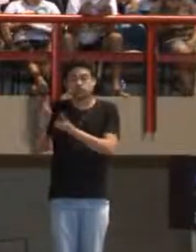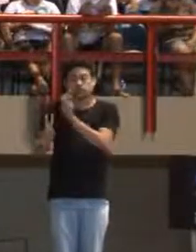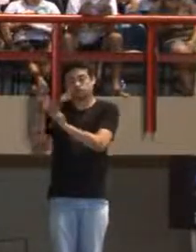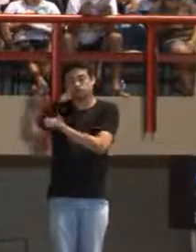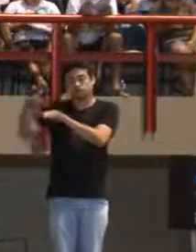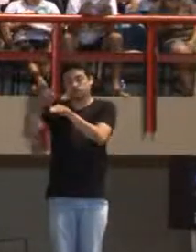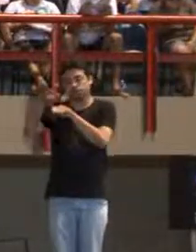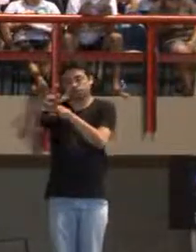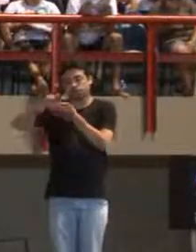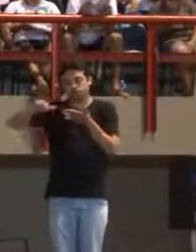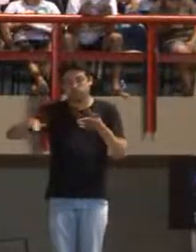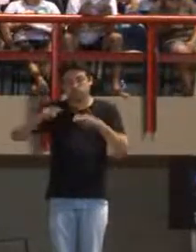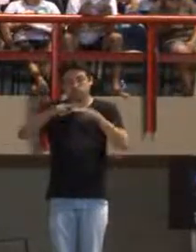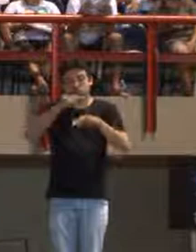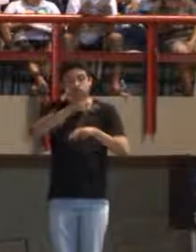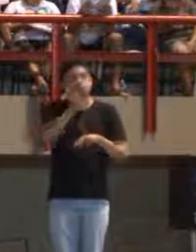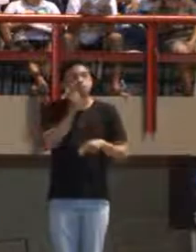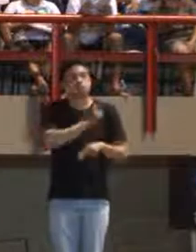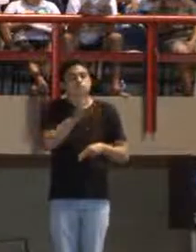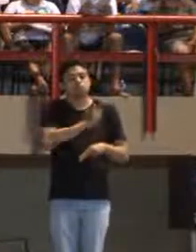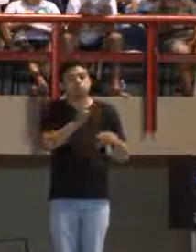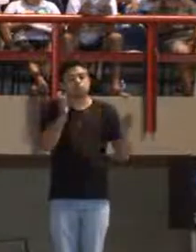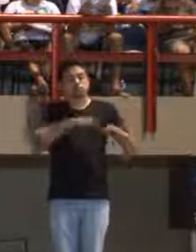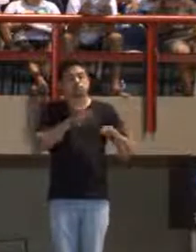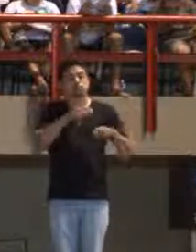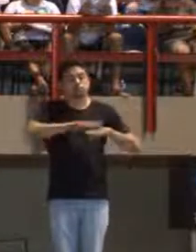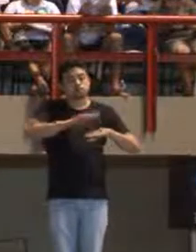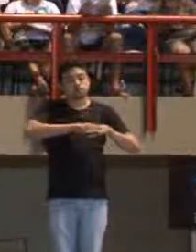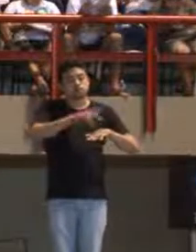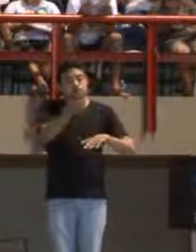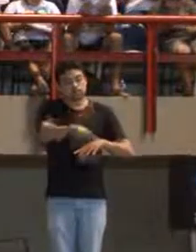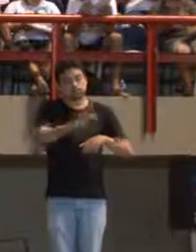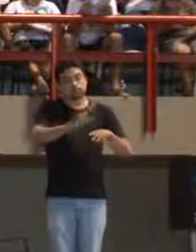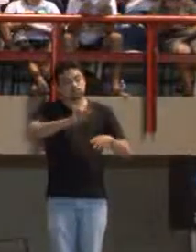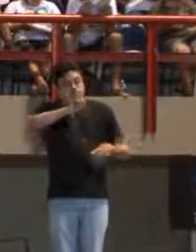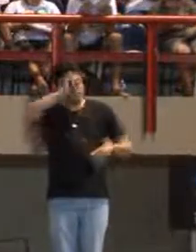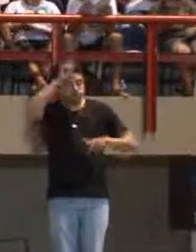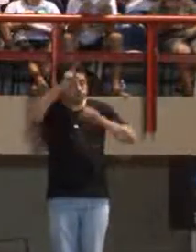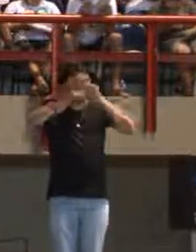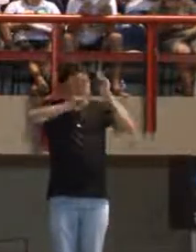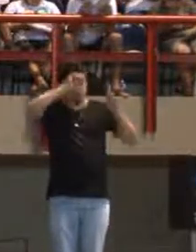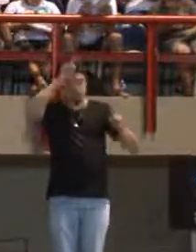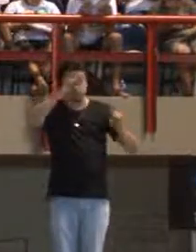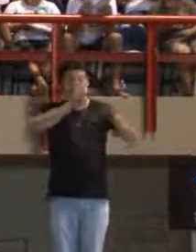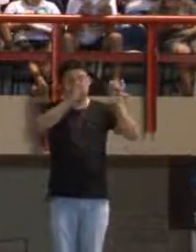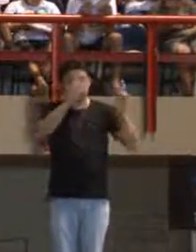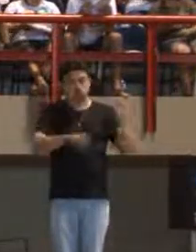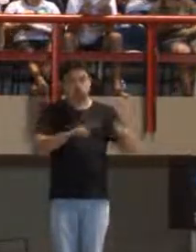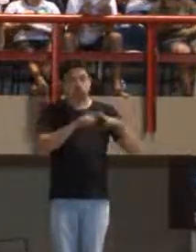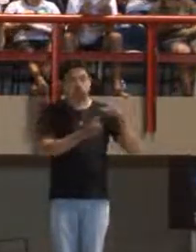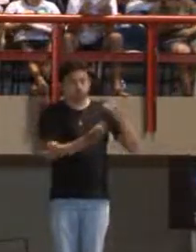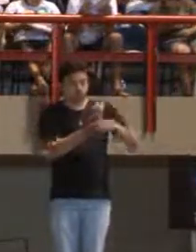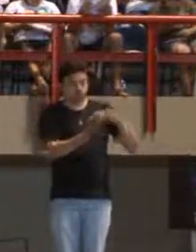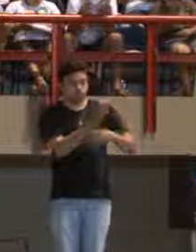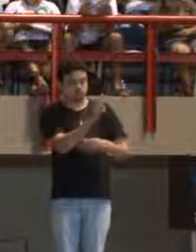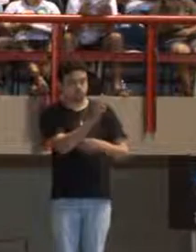combustíveis fósseis. Para que isso seja possível, terá que se criar as seguintes infraestruturas: produção de